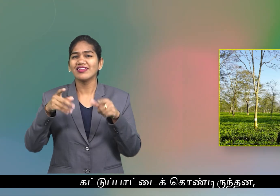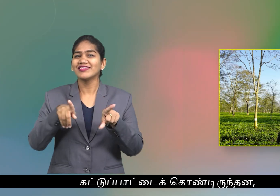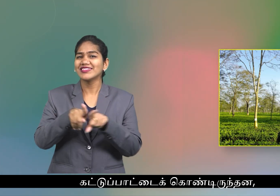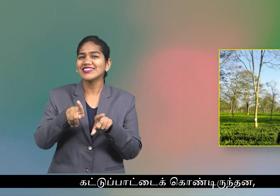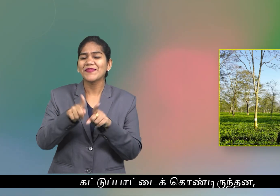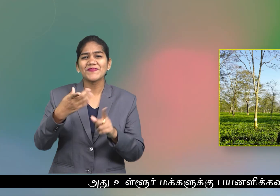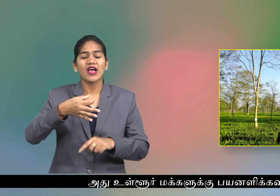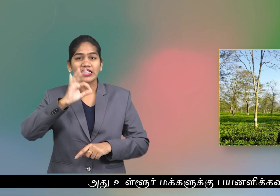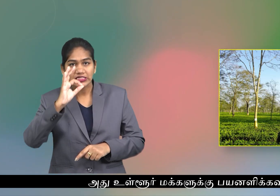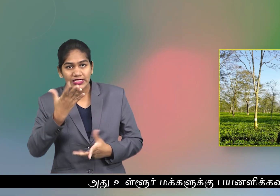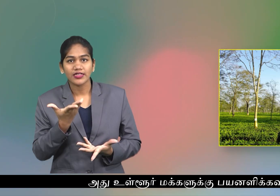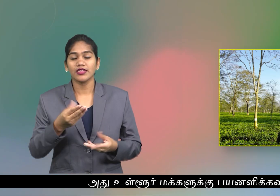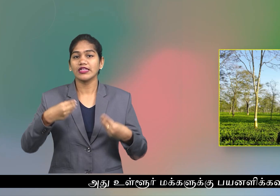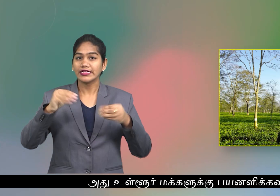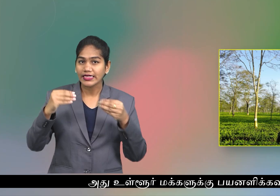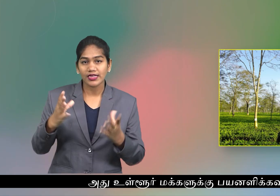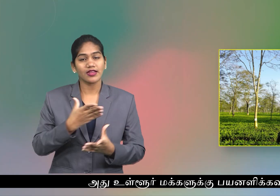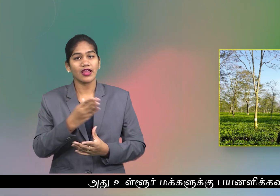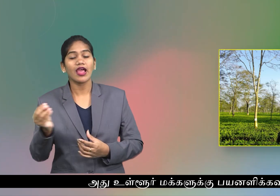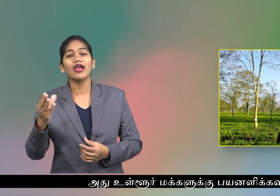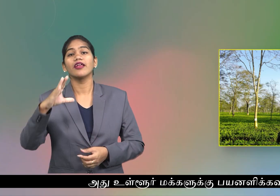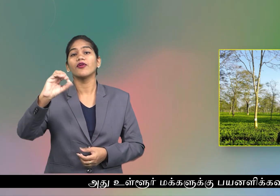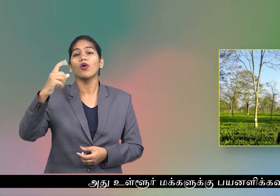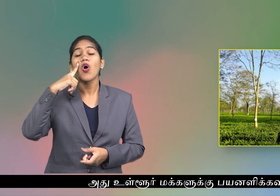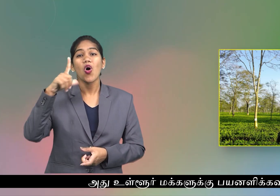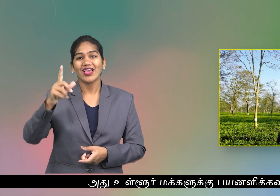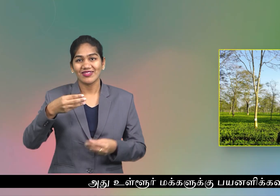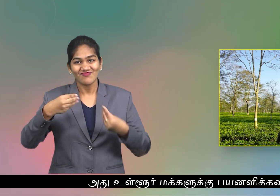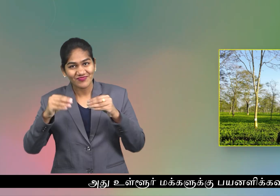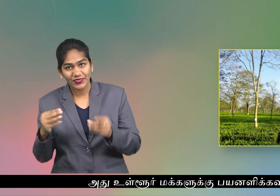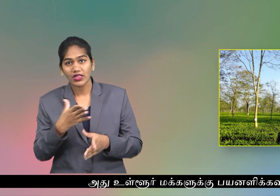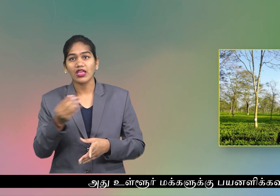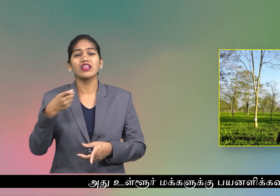கொண்டிருந்தன, அது உள்ளூர் மக்களுக்கு பயனளிக்கவில்லை.